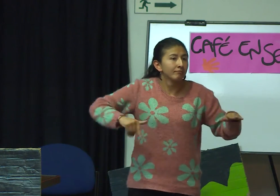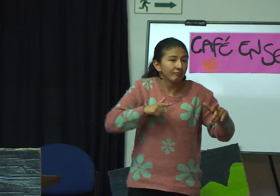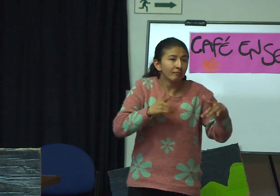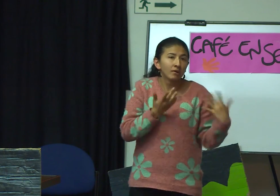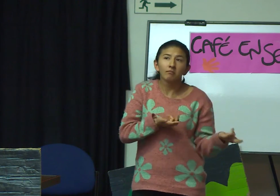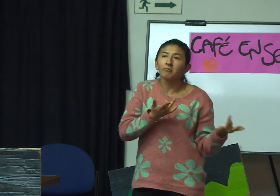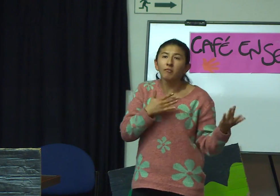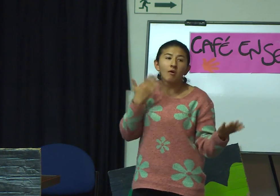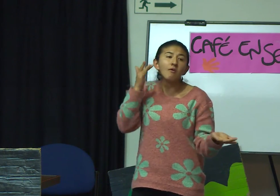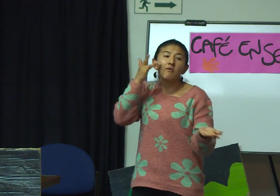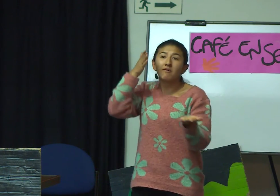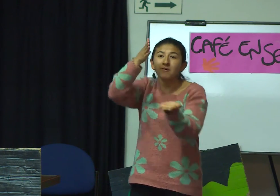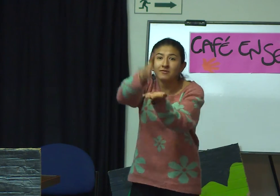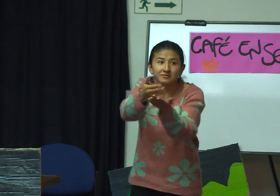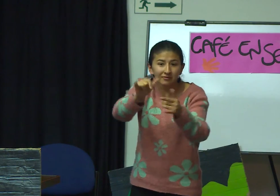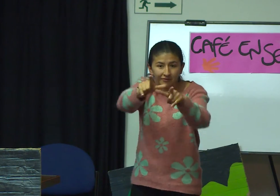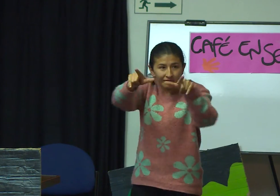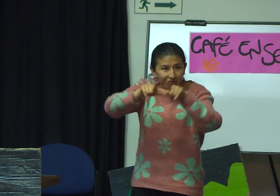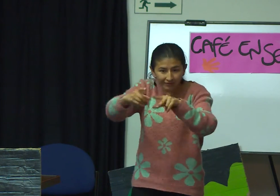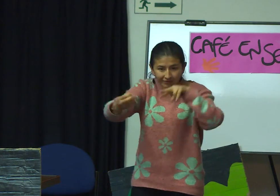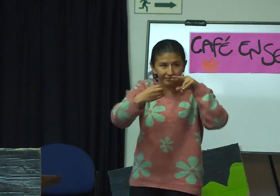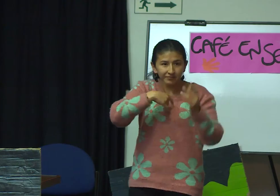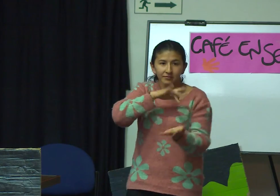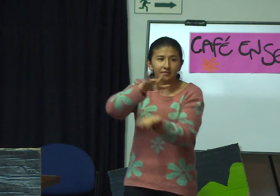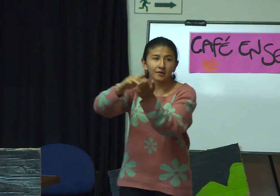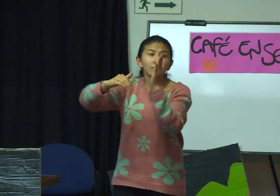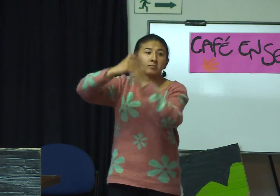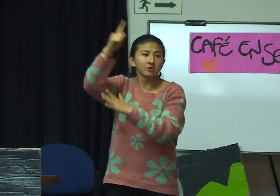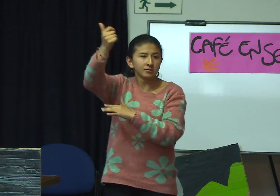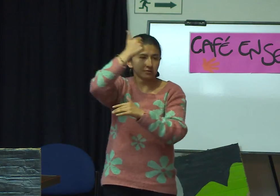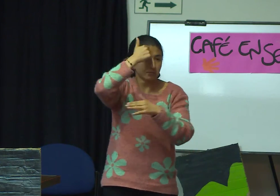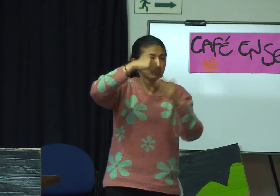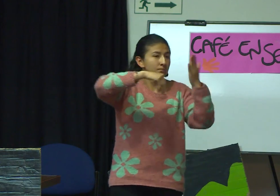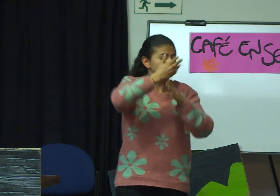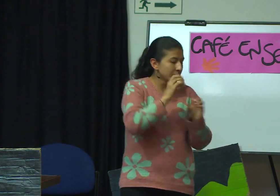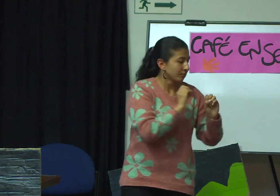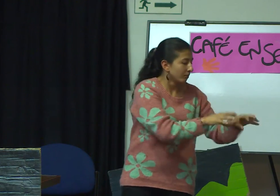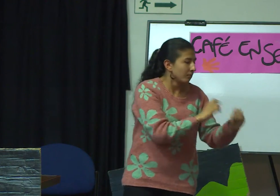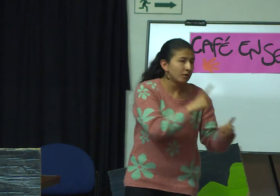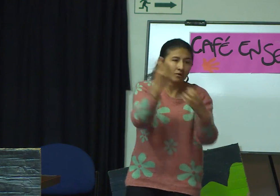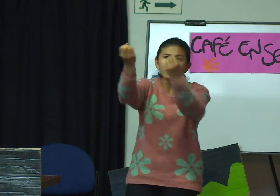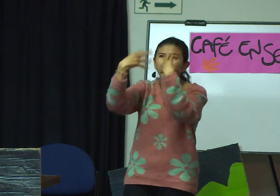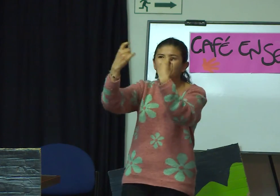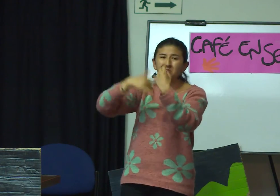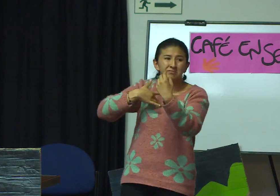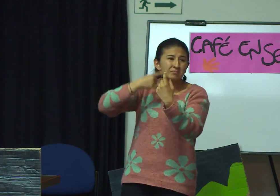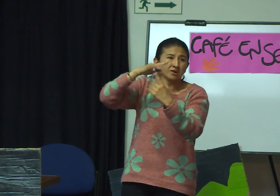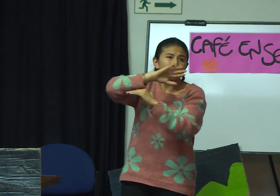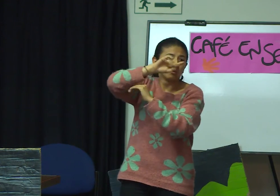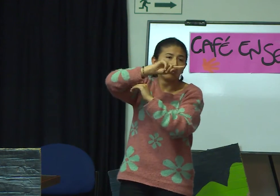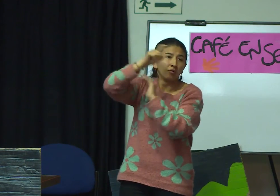la persona sorda tiene un factor importante que la hace más compleja, y es la parte de comunicación.